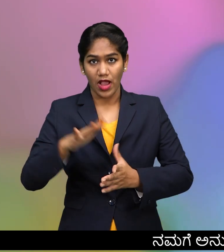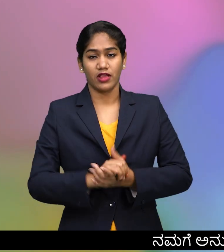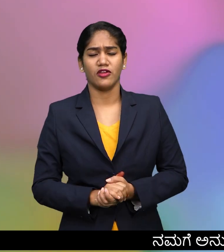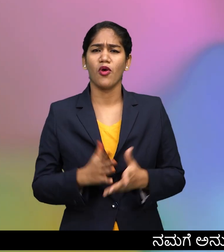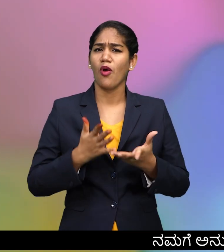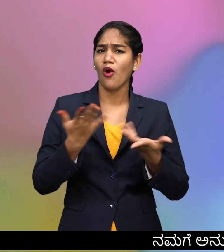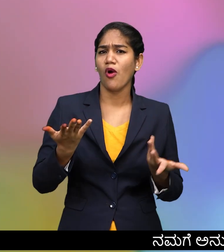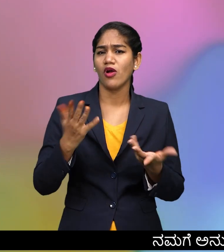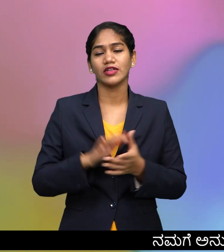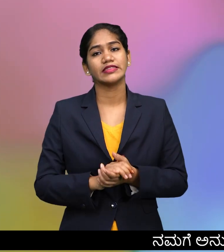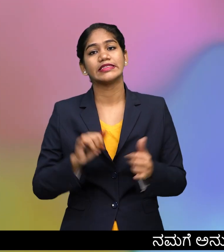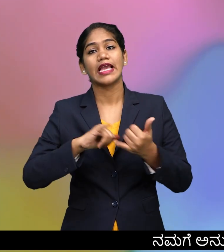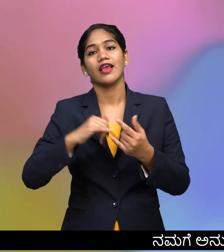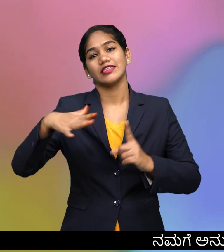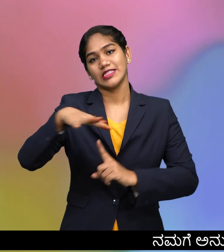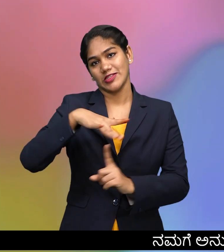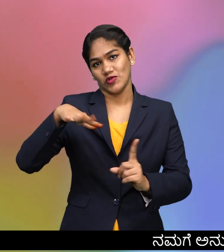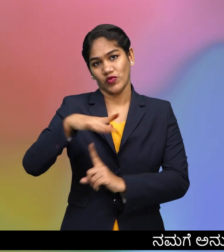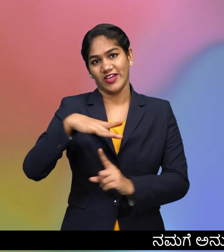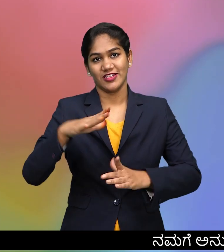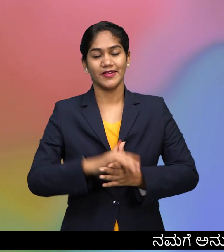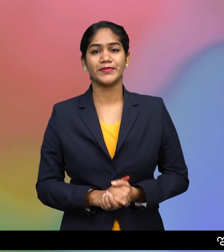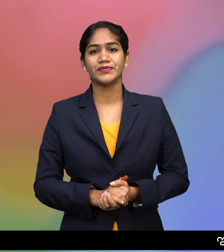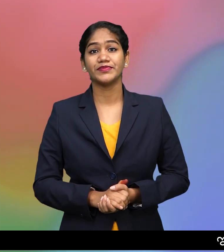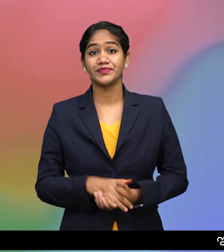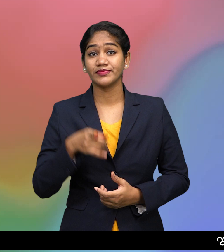ನಮಗೆ ಅನುವು ಮಾಡಿಕೊಡುತ್ತದೆ. ಇದು ನಮಗೆ